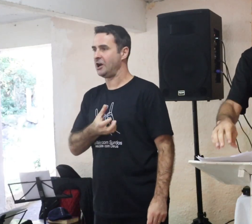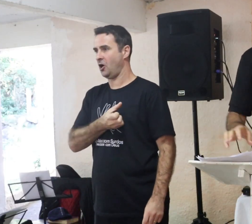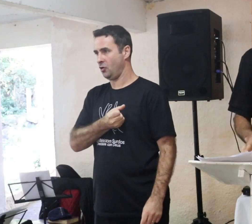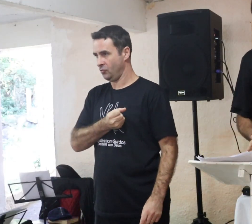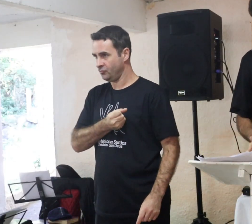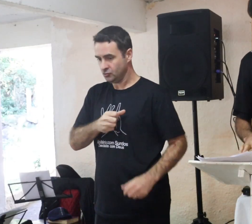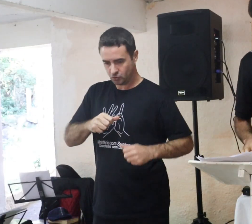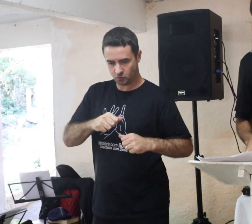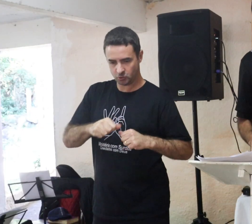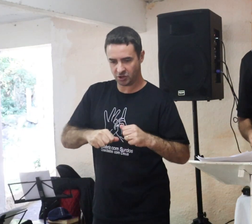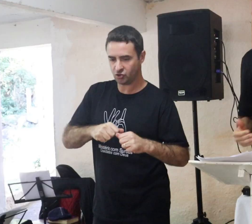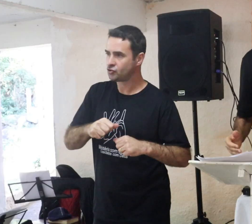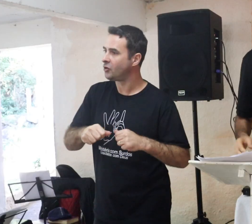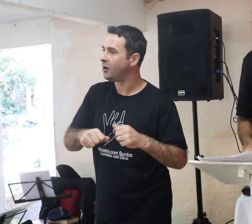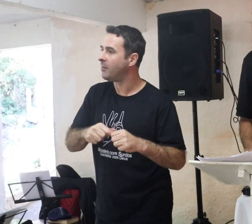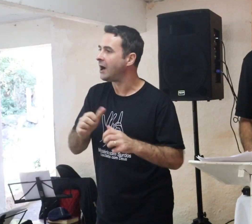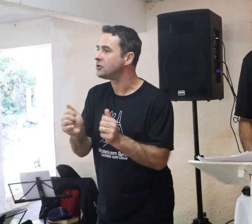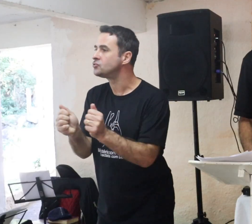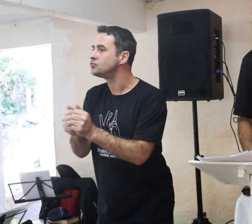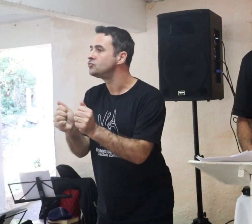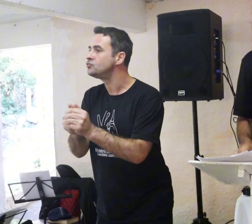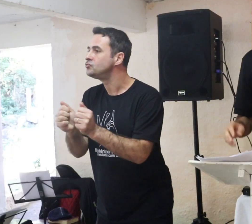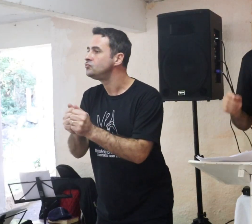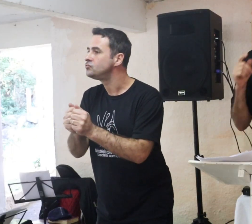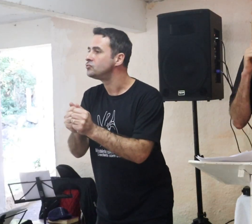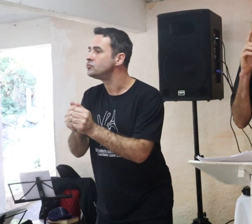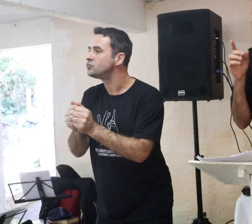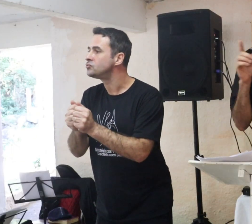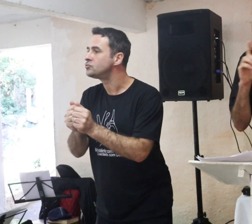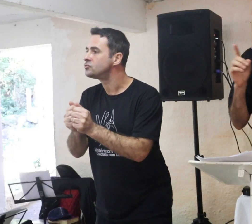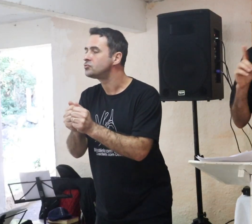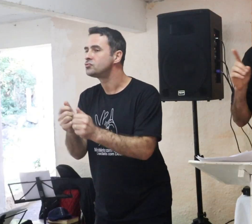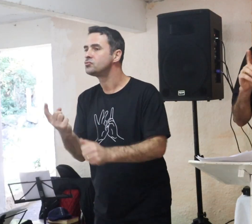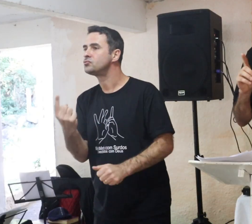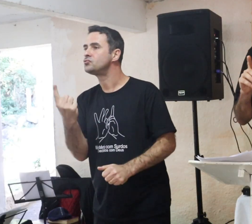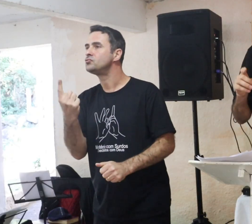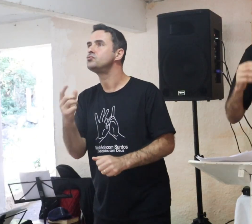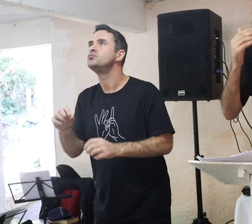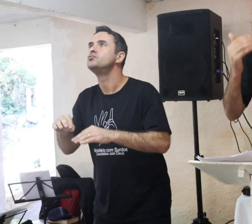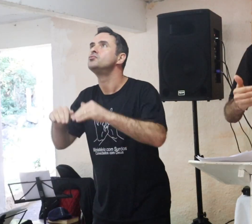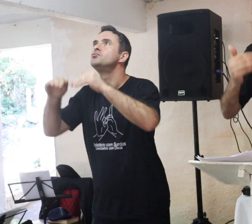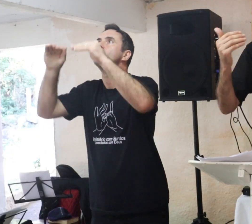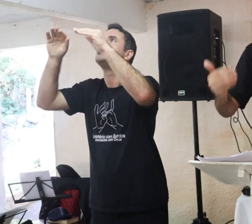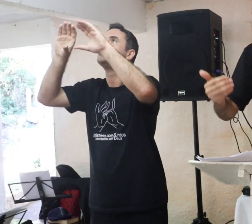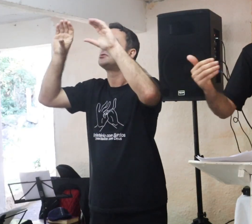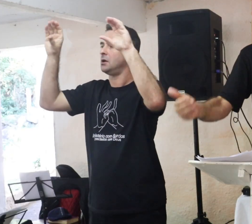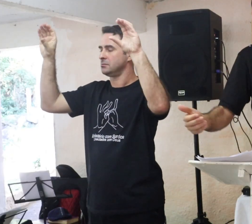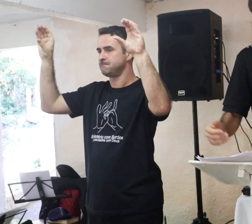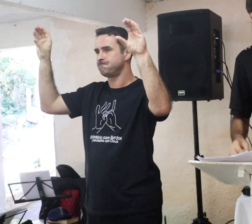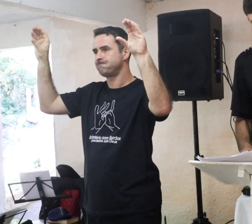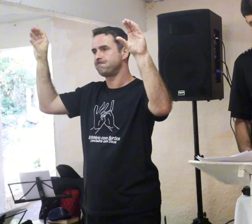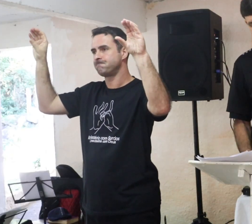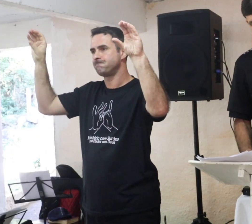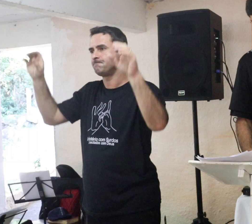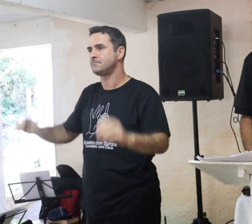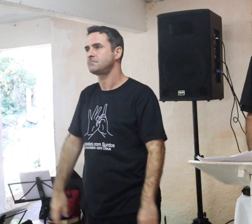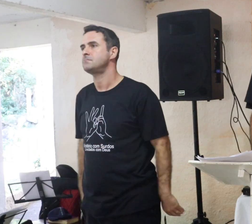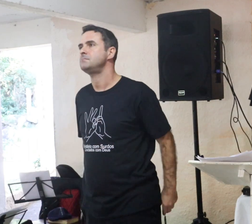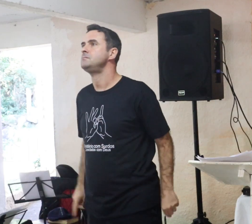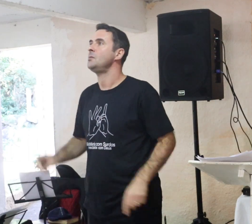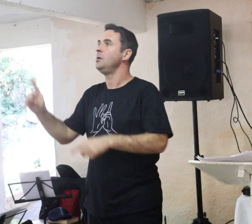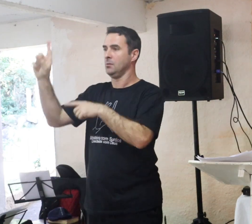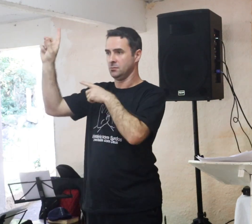Então o apóstolo Paulo está falando aqui de um segredo divino que os homens não saberiam se Deus não tivesse revelado.